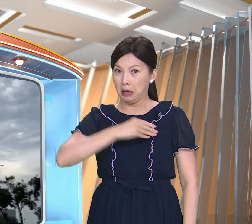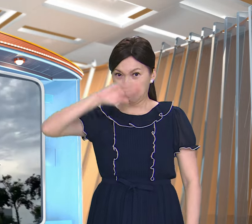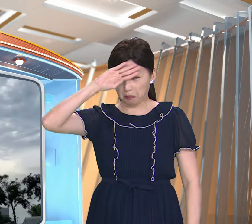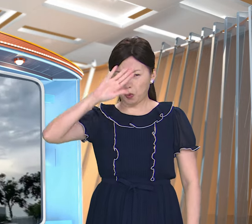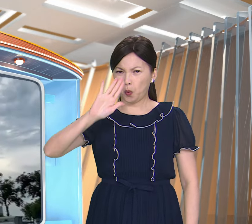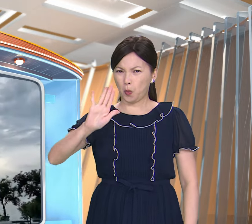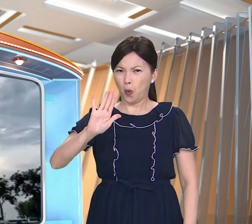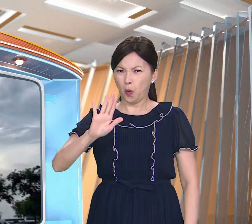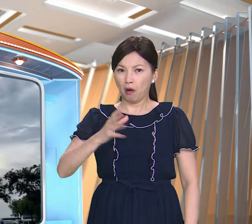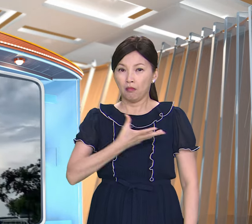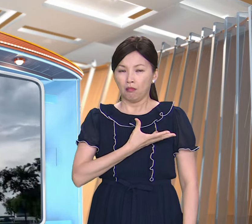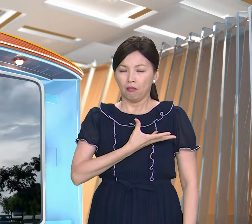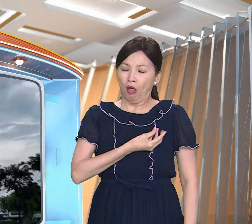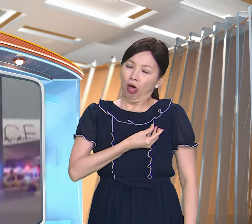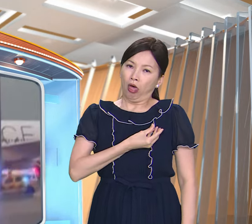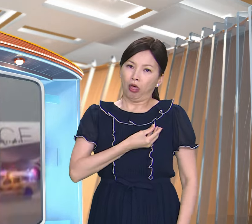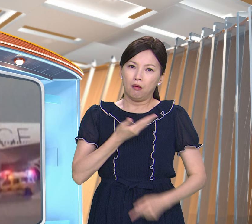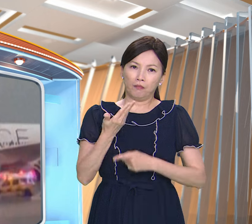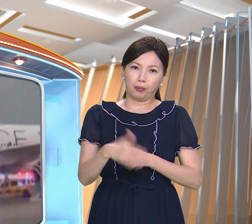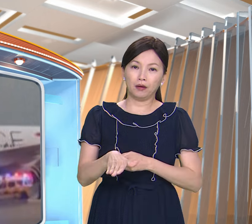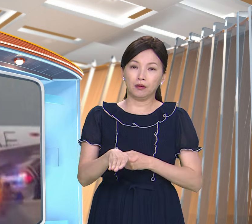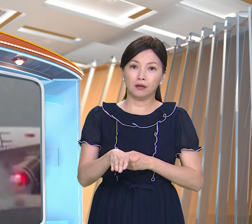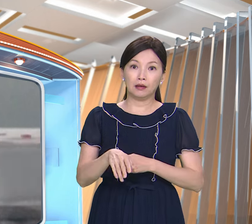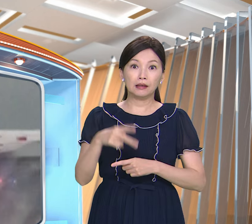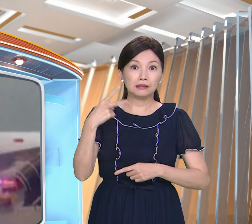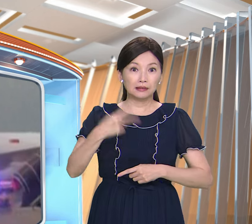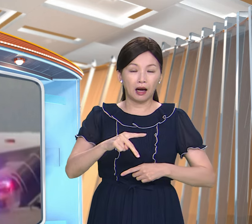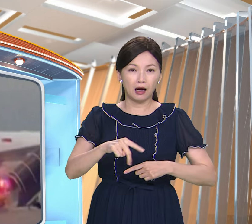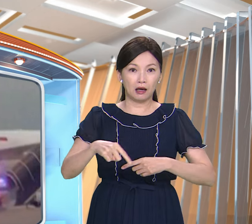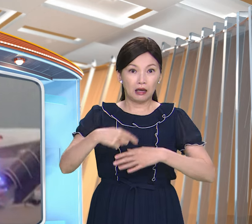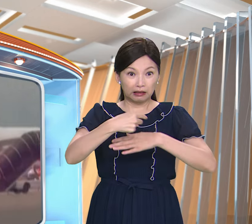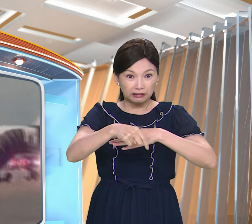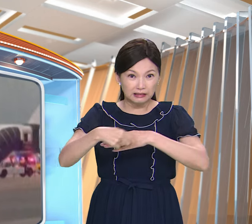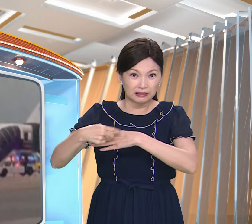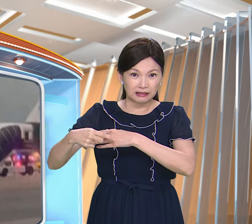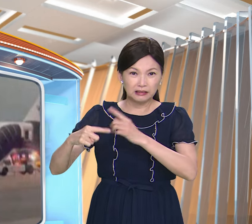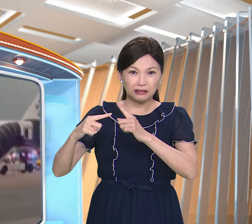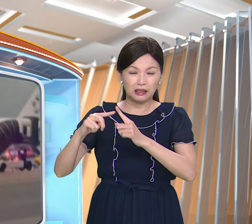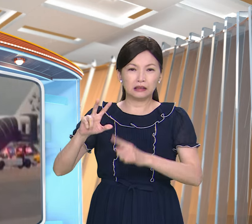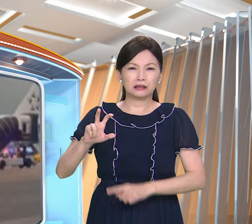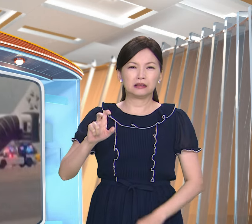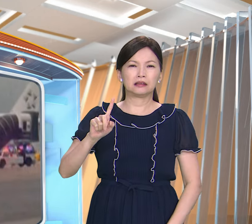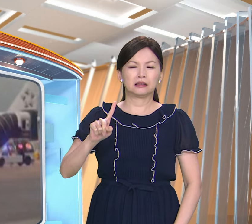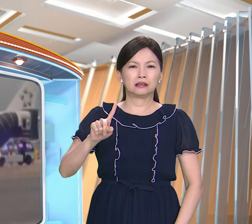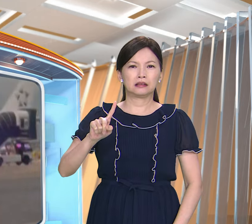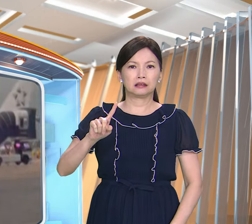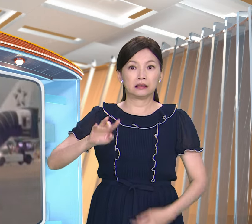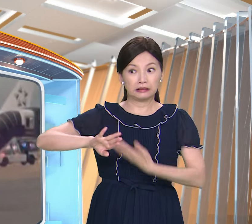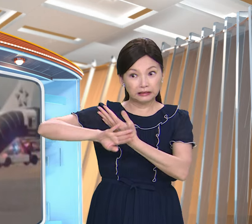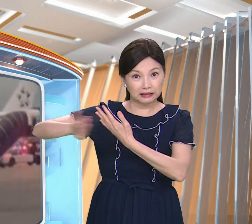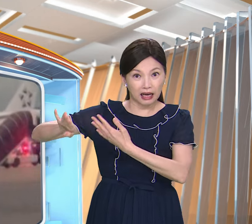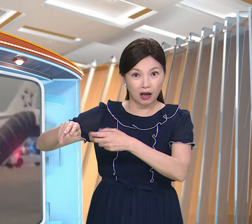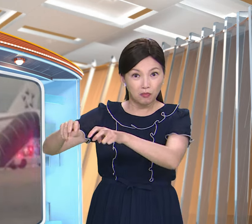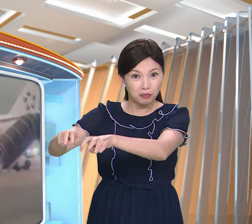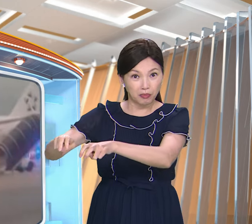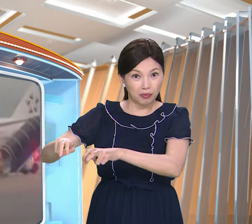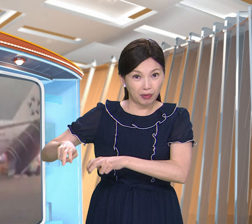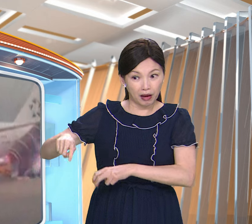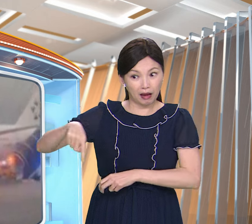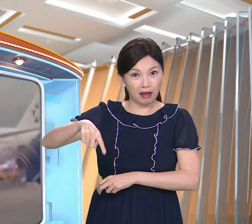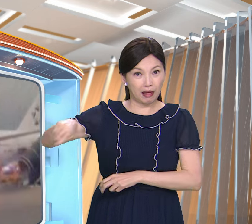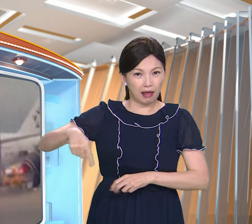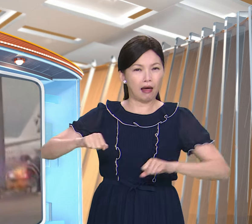死亡，另有至少71个人受伤。目前最新情